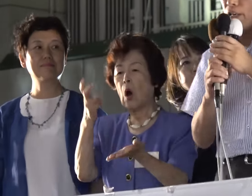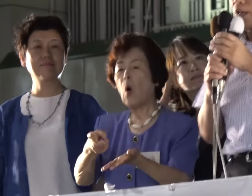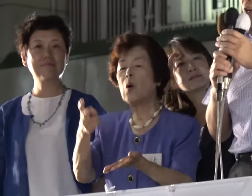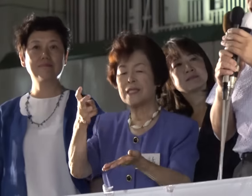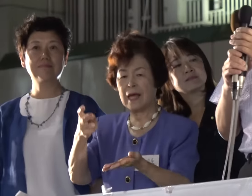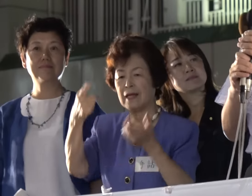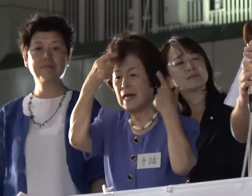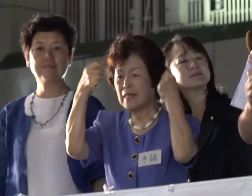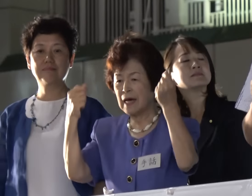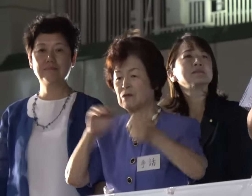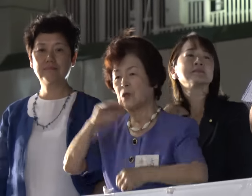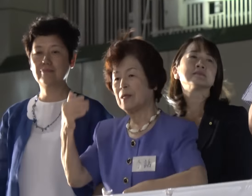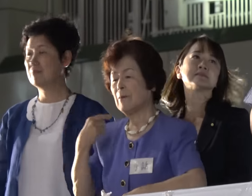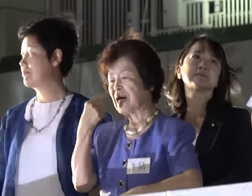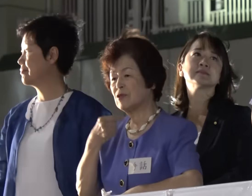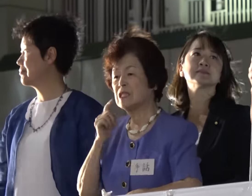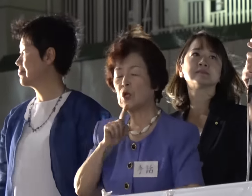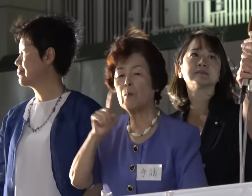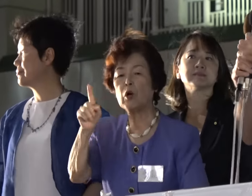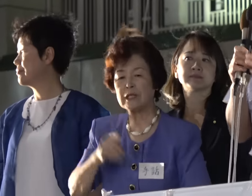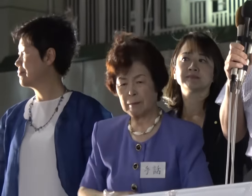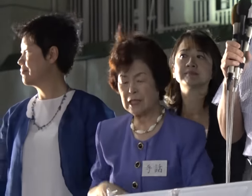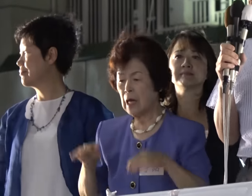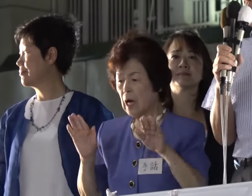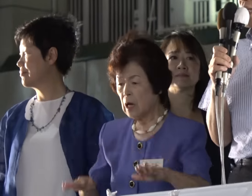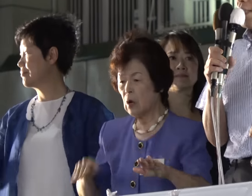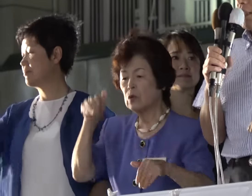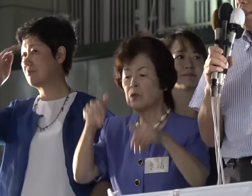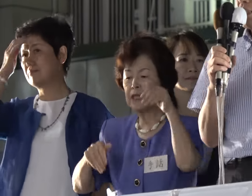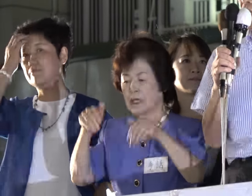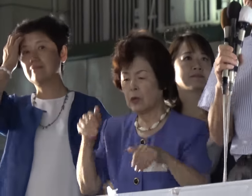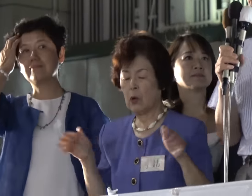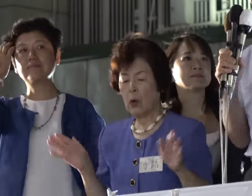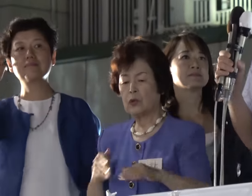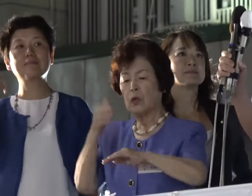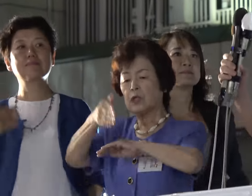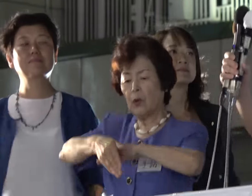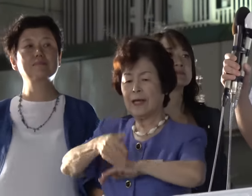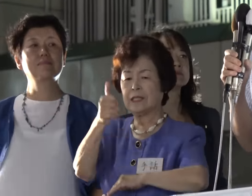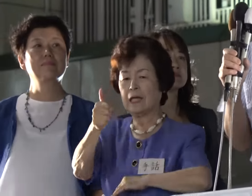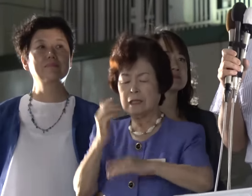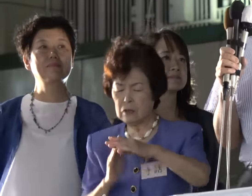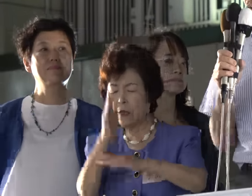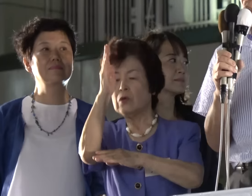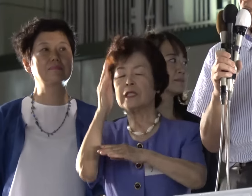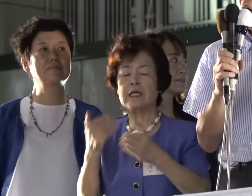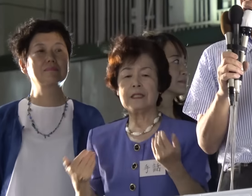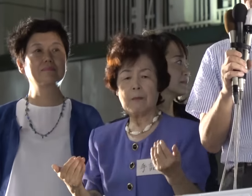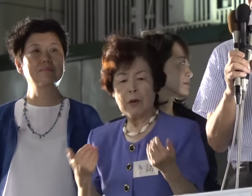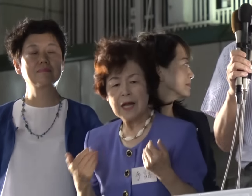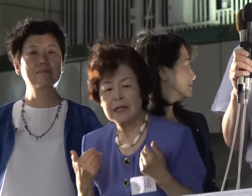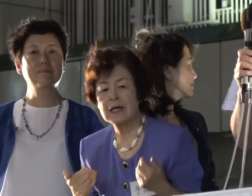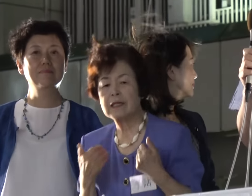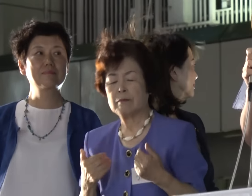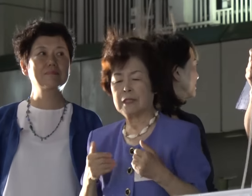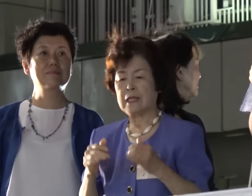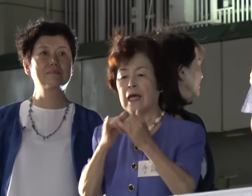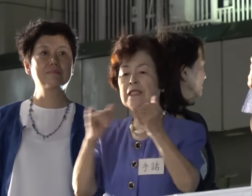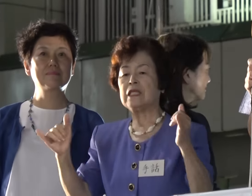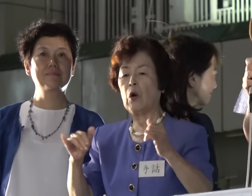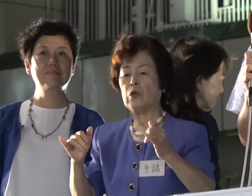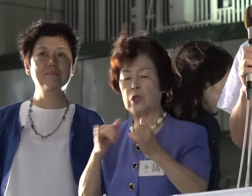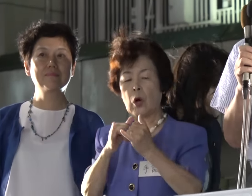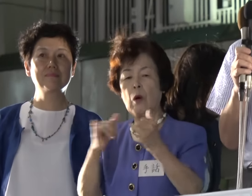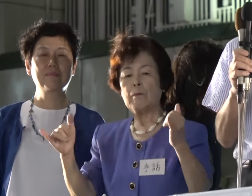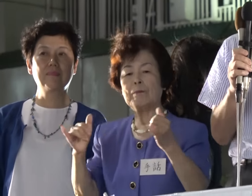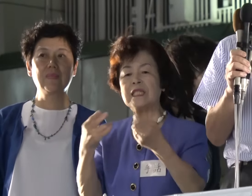です。ともかくこの選挙、鳥越さんに勝ってもらわなければ日本の民主主義は本